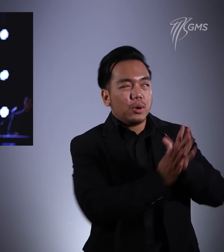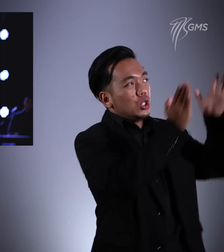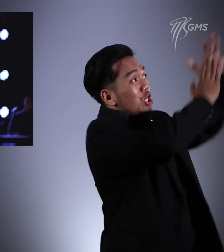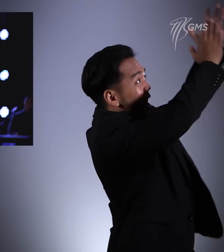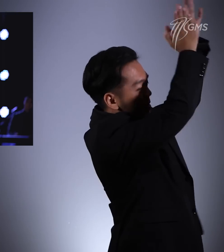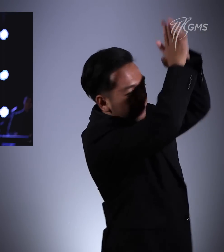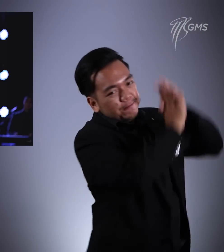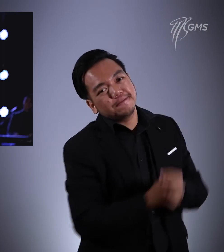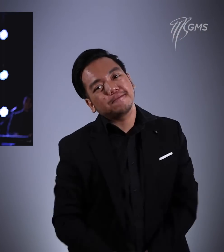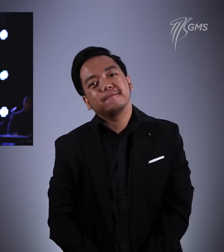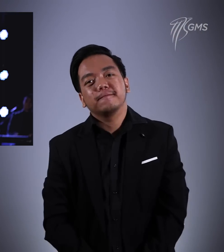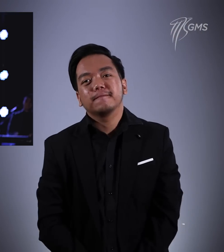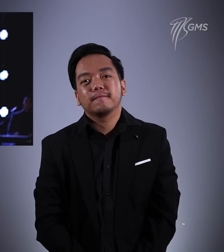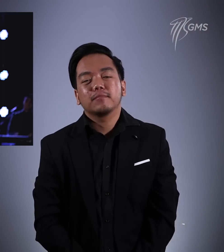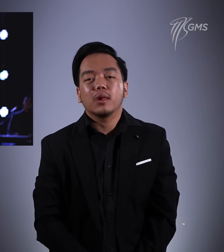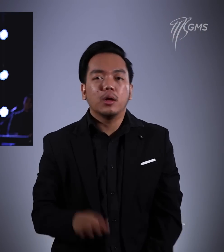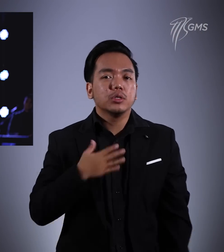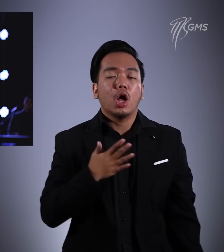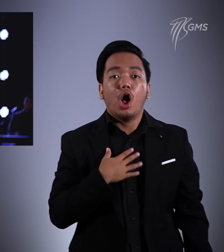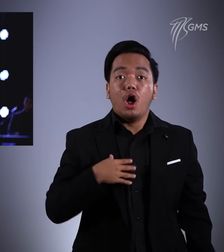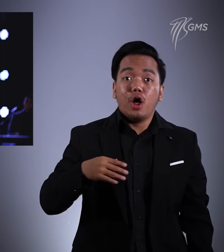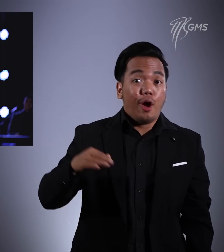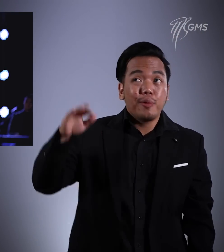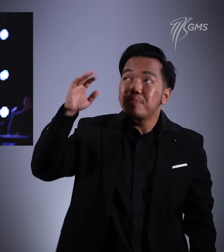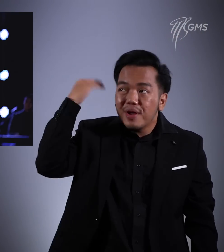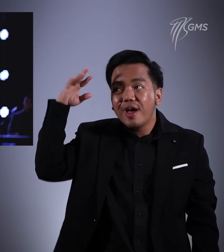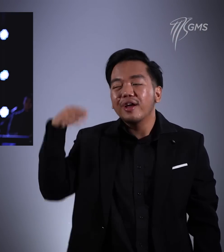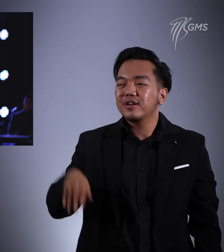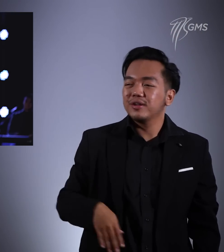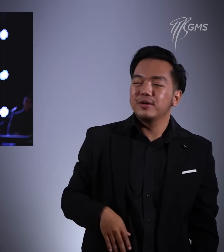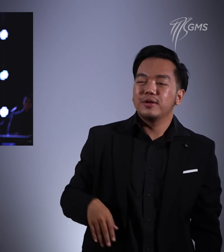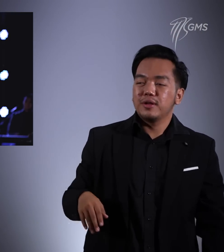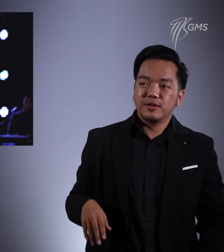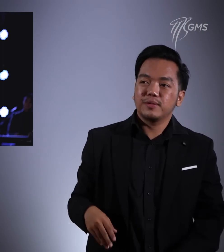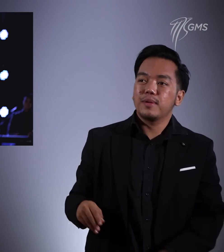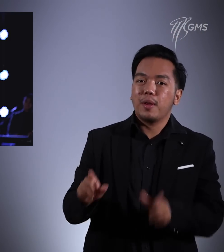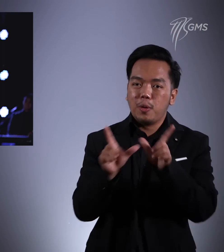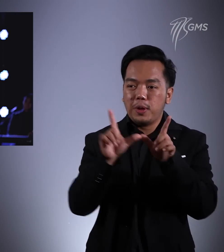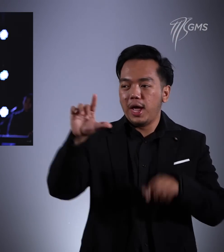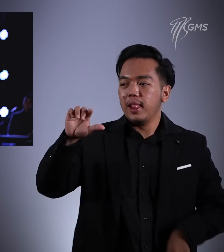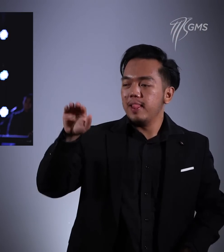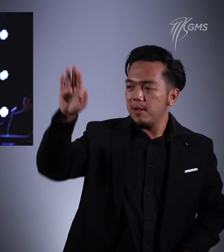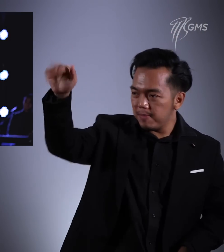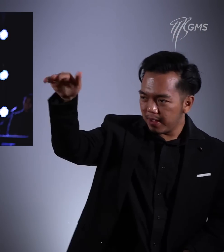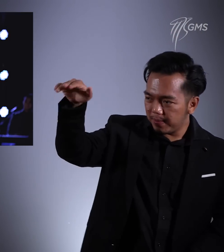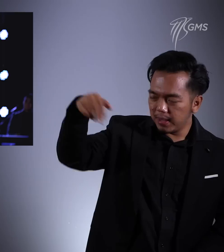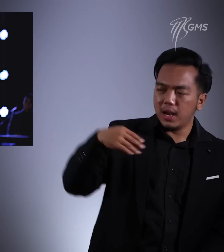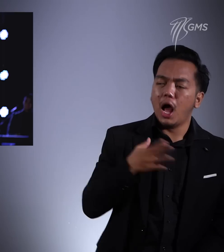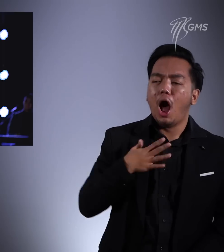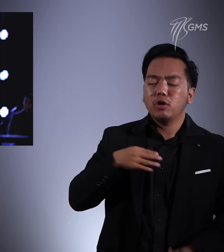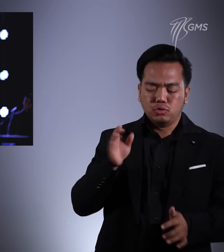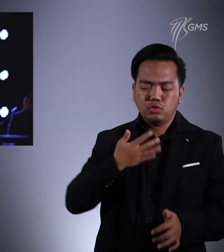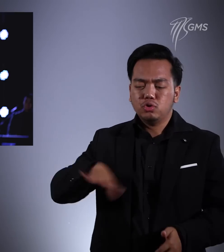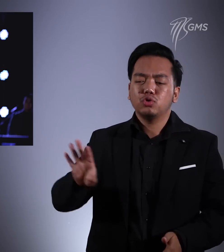Nabi serahkan ke WL, saya bisa bayangkan. Dia panggil seorang worship leader, gak tahu siapa. Untuk dikasih melodi, dia berkata, ini kata-katanya. Liriknya sudah aku buat,